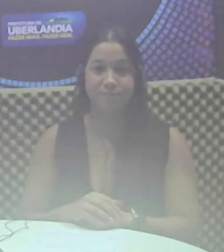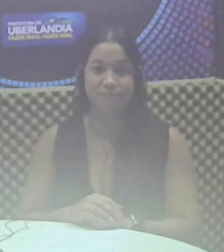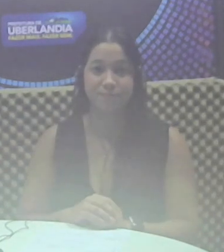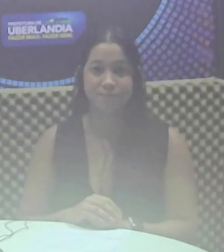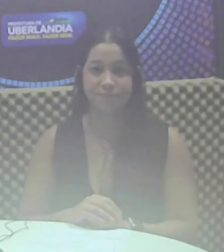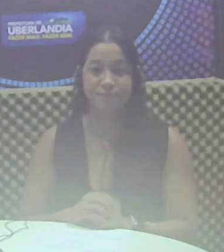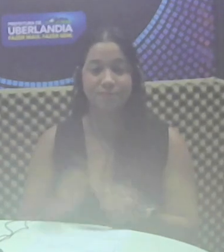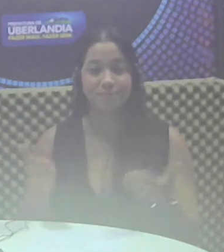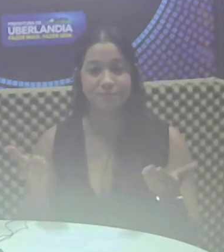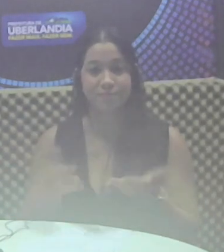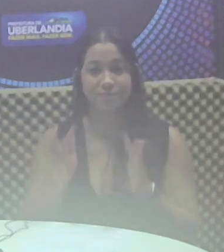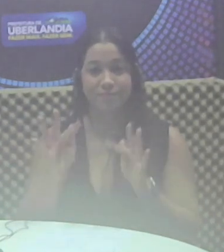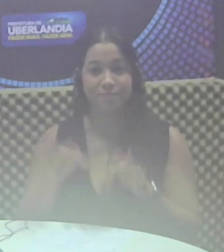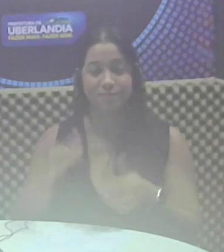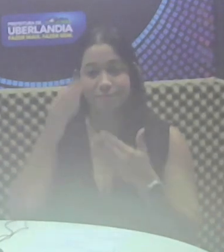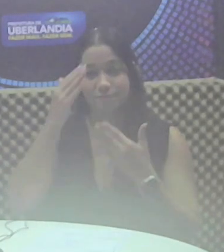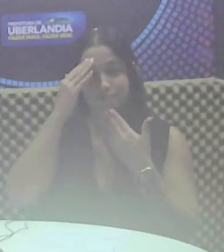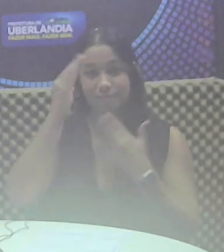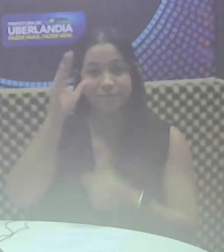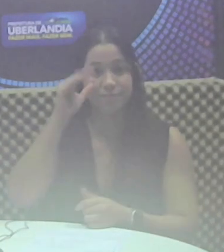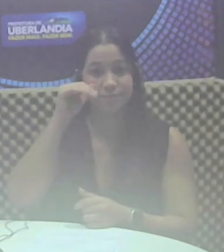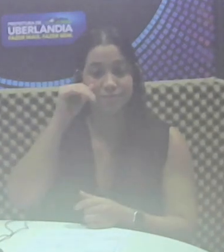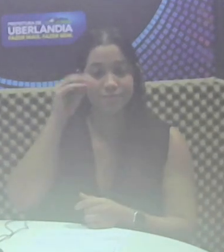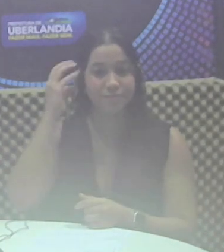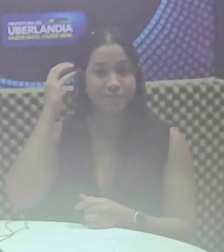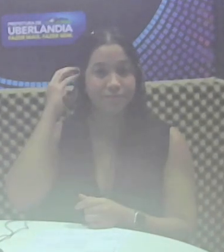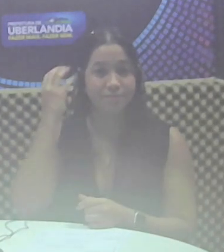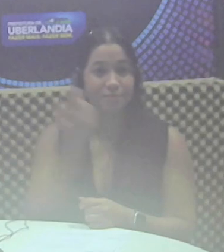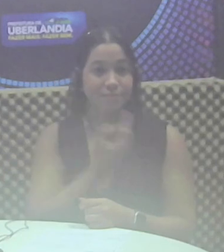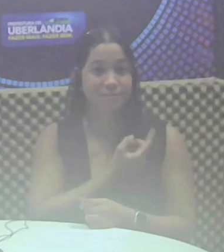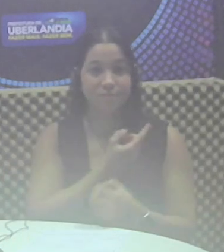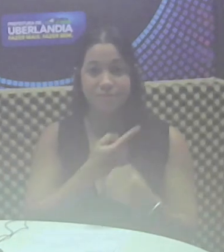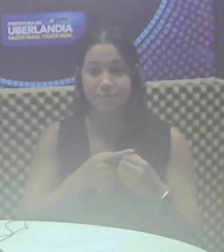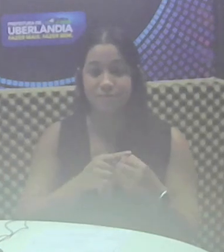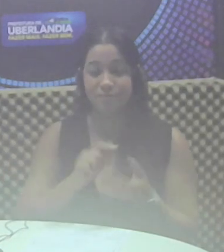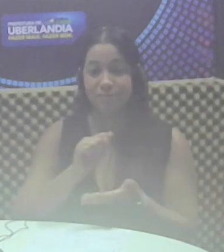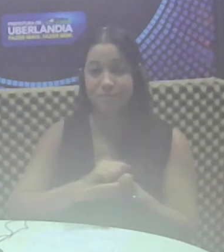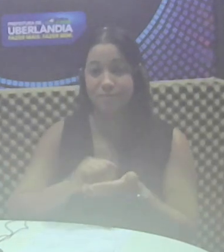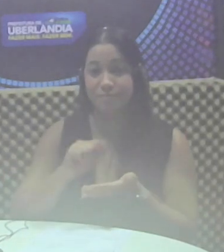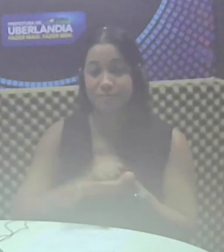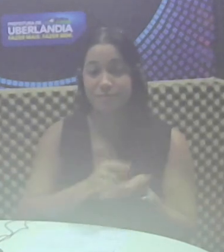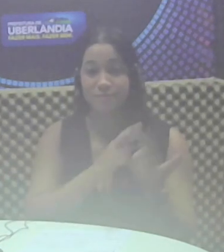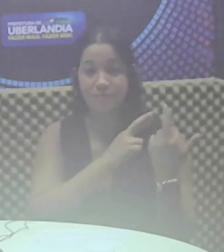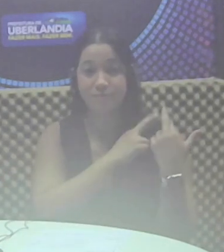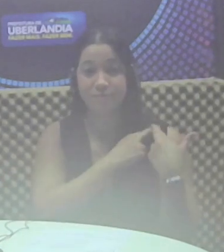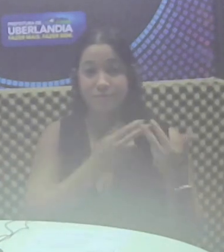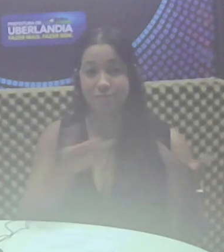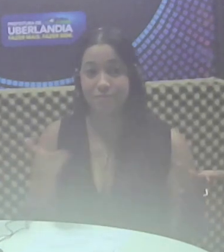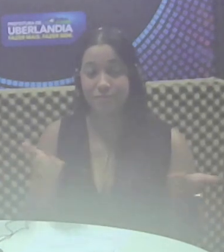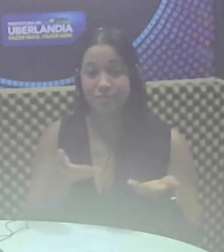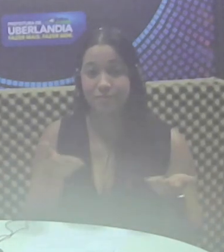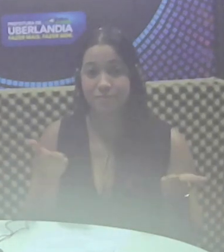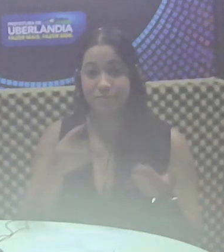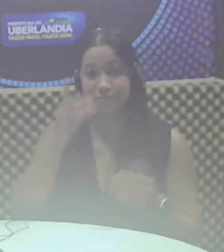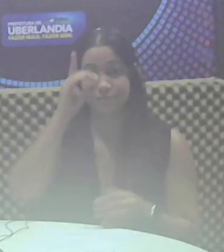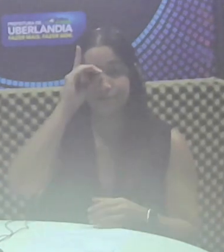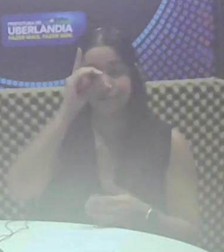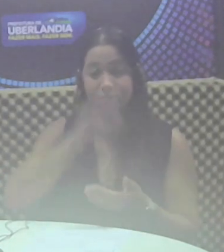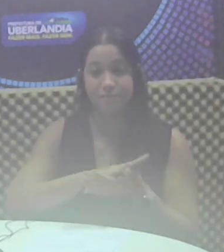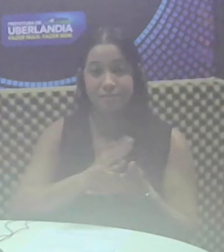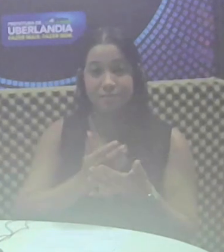notícias. A edição de hoje fica por aqui. Obrigado pela sua audiência. Rádio Nossa Cidade, jornalista responsável pela edição, Daniela